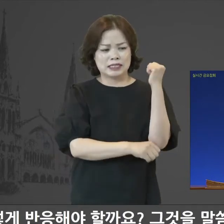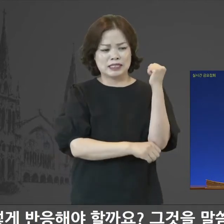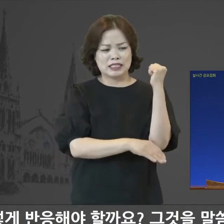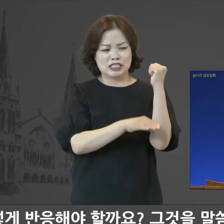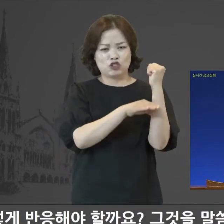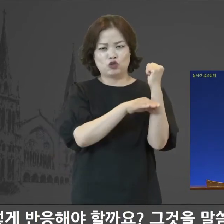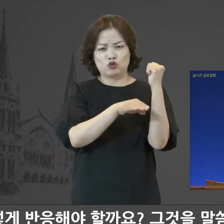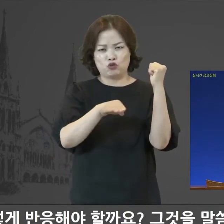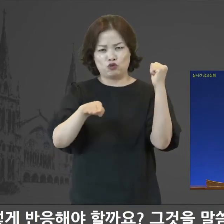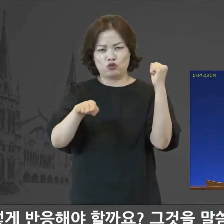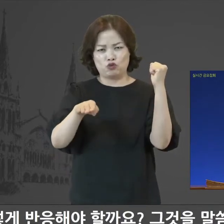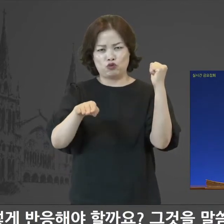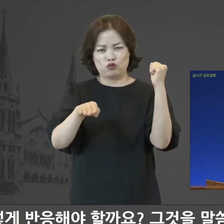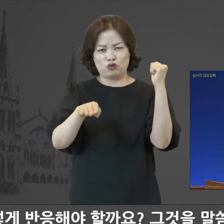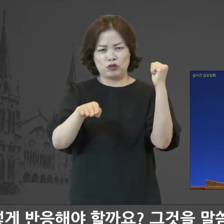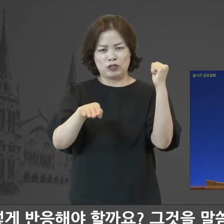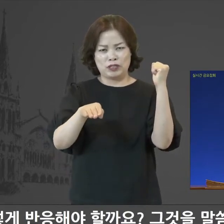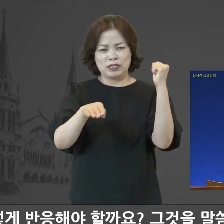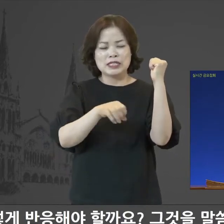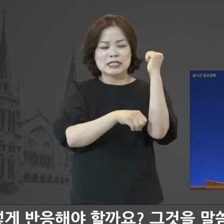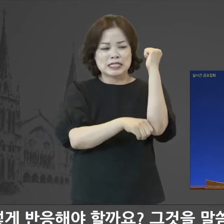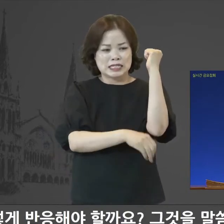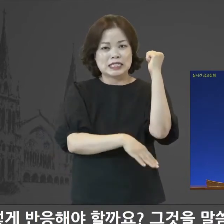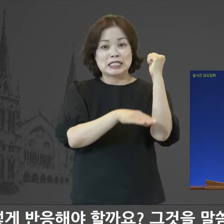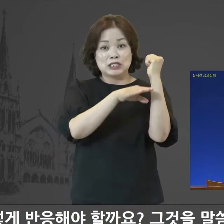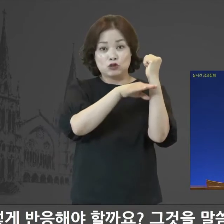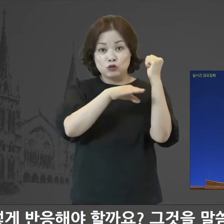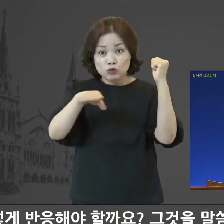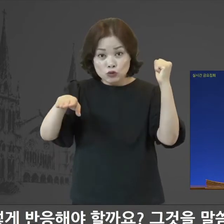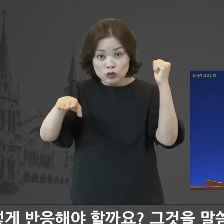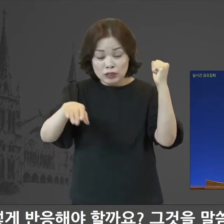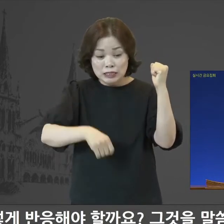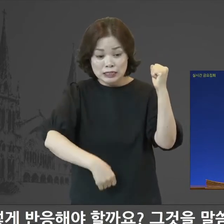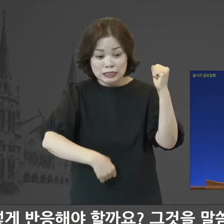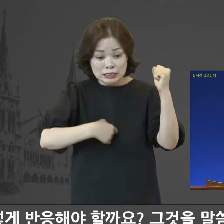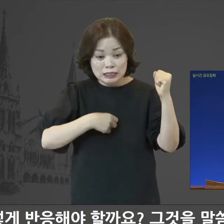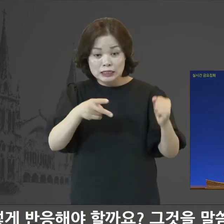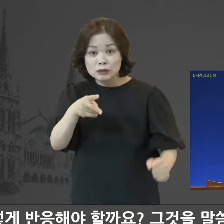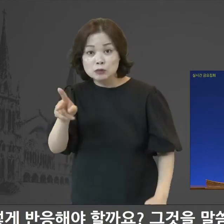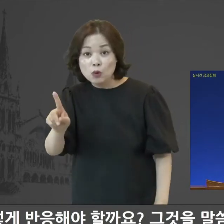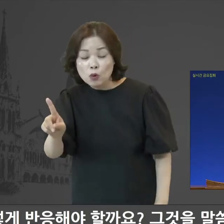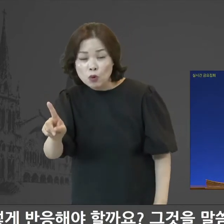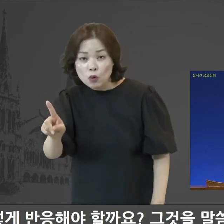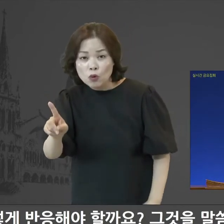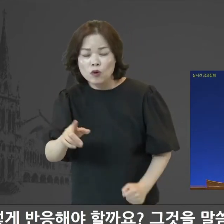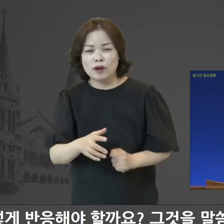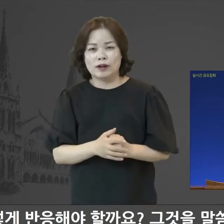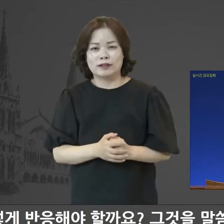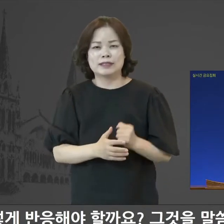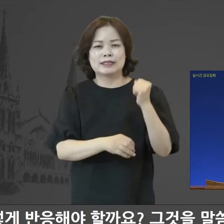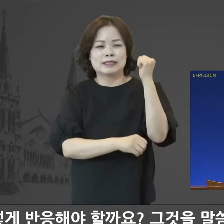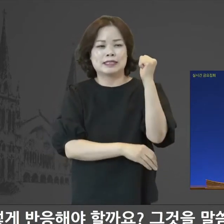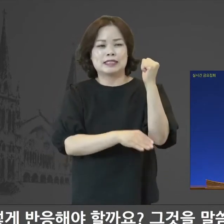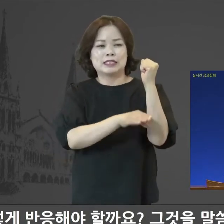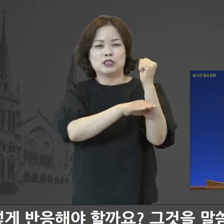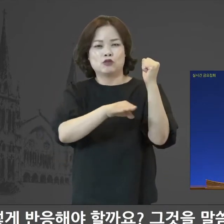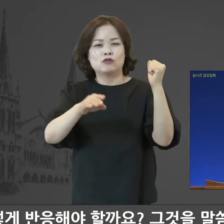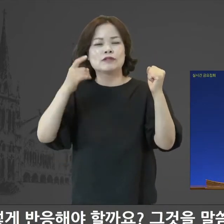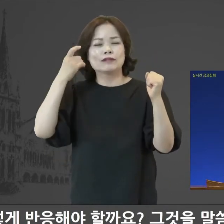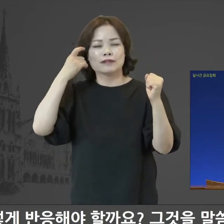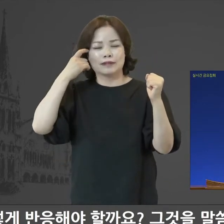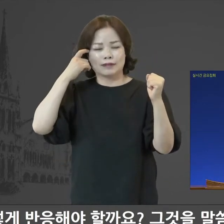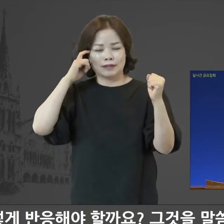기준이죠. 의는 기준입니다. 여러분, 의 그러면요, 항상 기준을